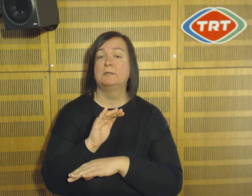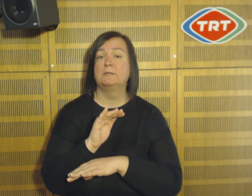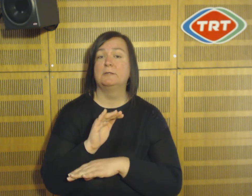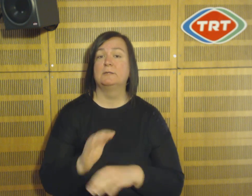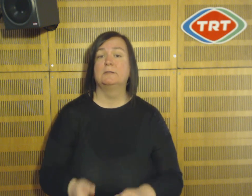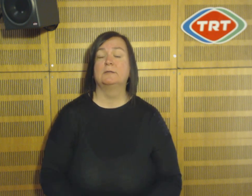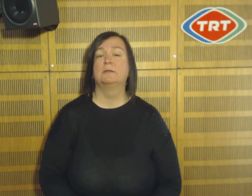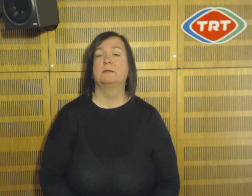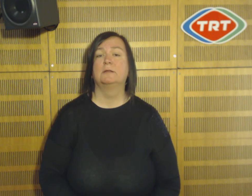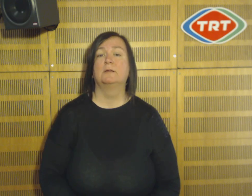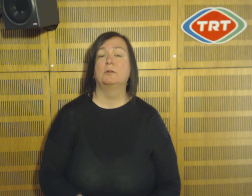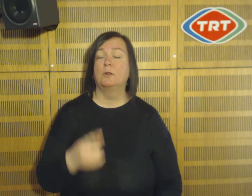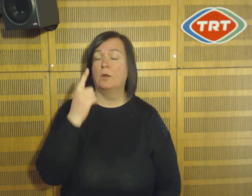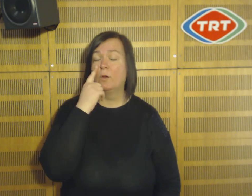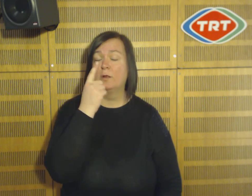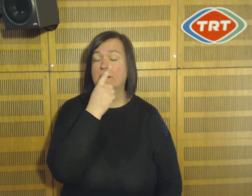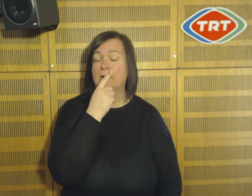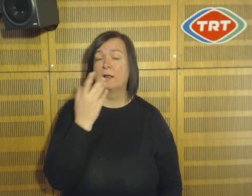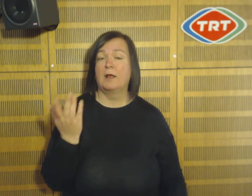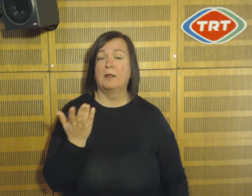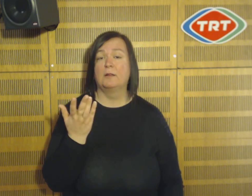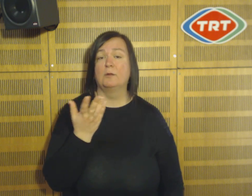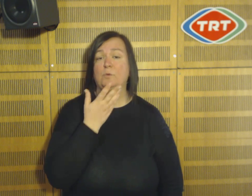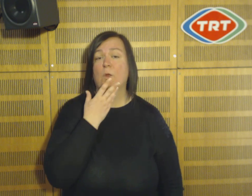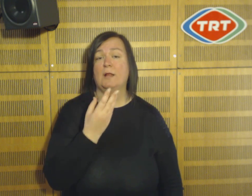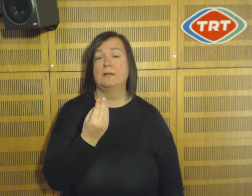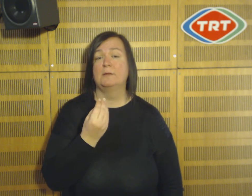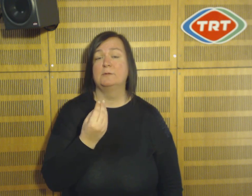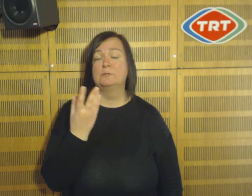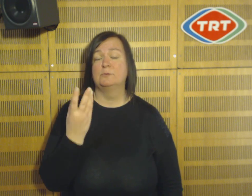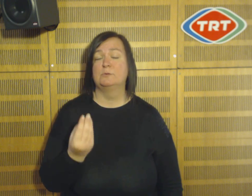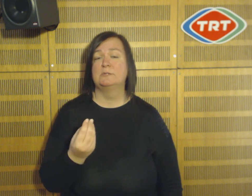yaşamım gözlerin kadar güzel olsun